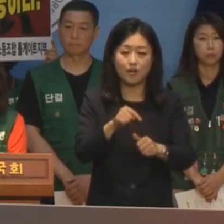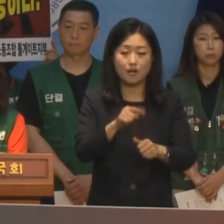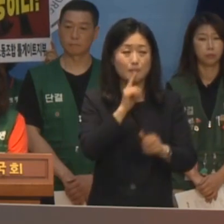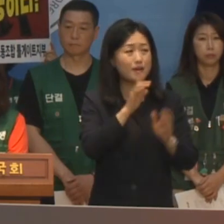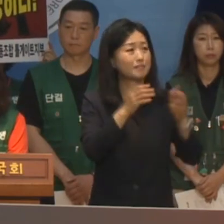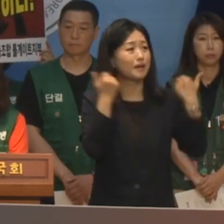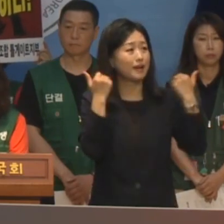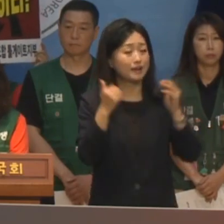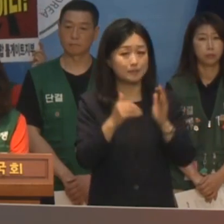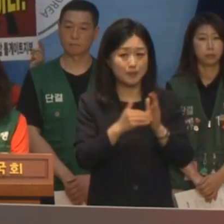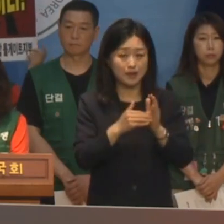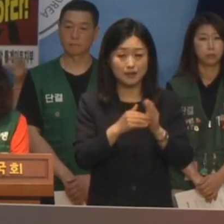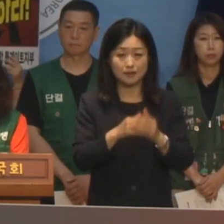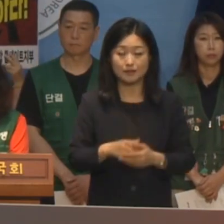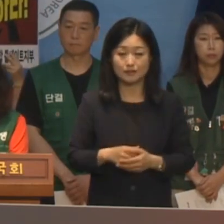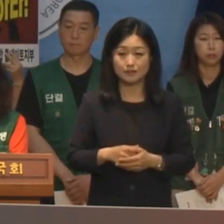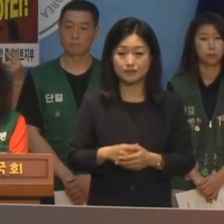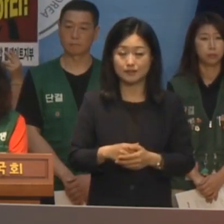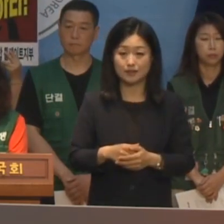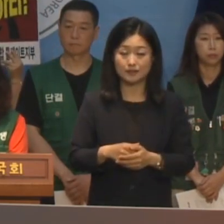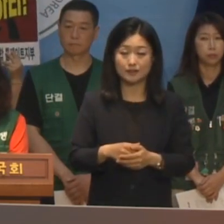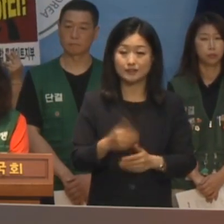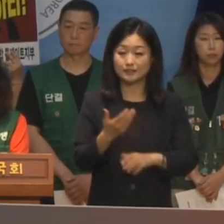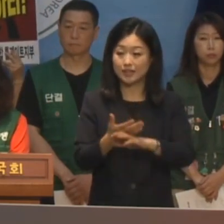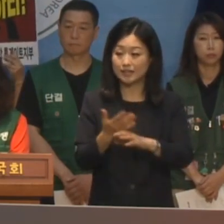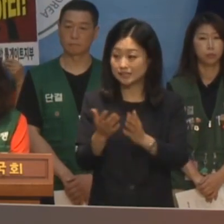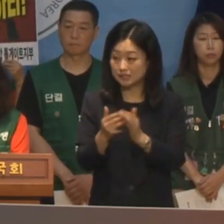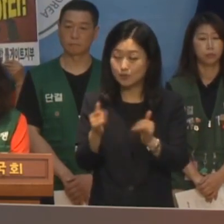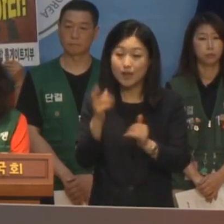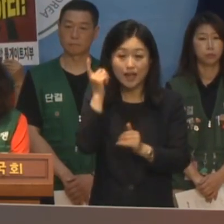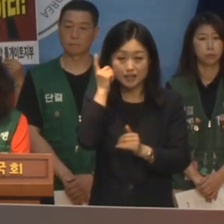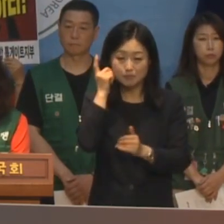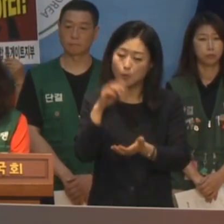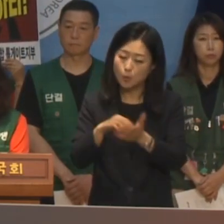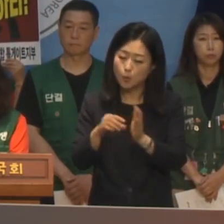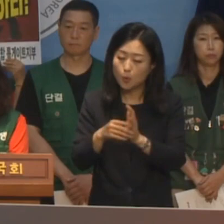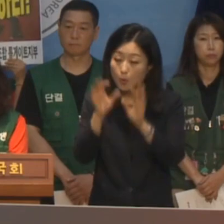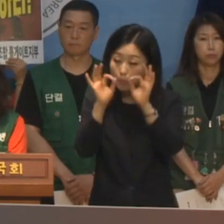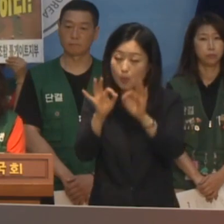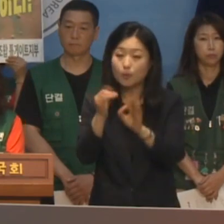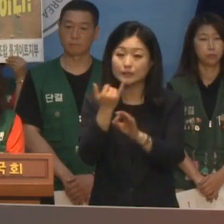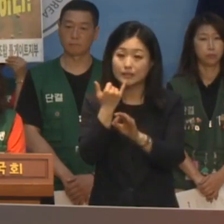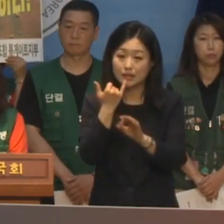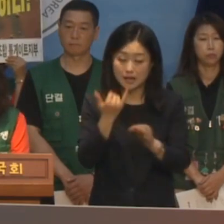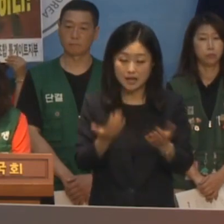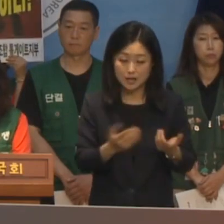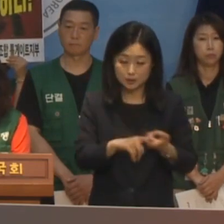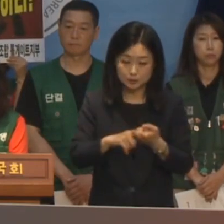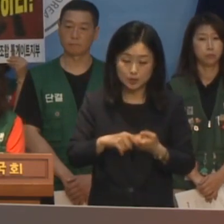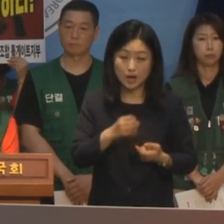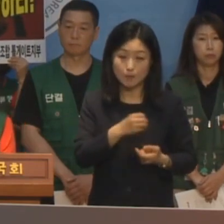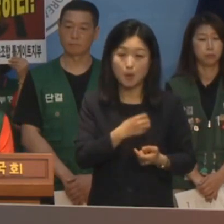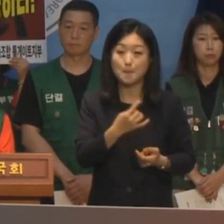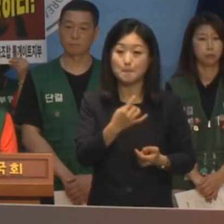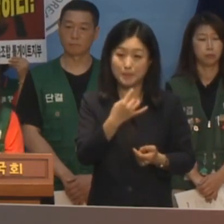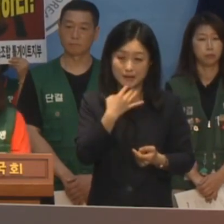다른 직원들은 핸드폰을 적당히 보세요 하며 넘어가는데도 유독 조합원들에게만